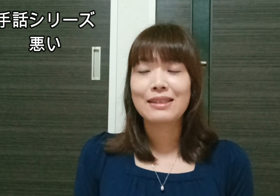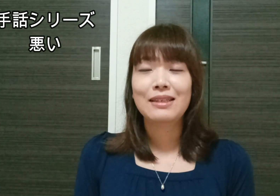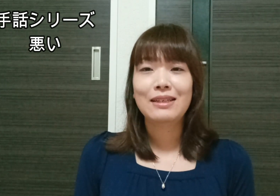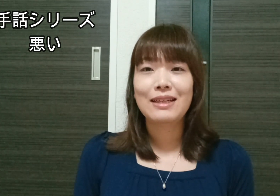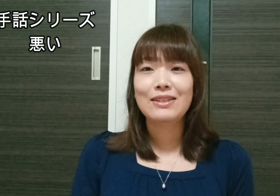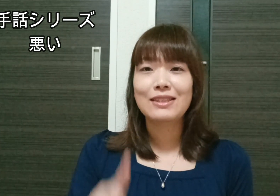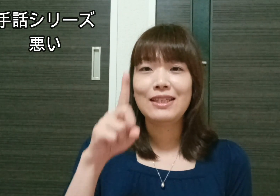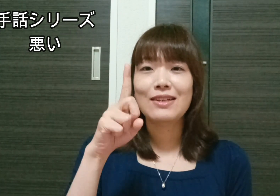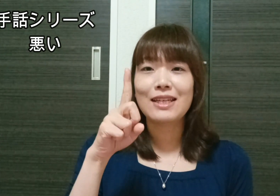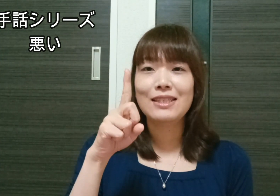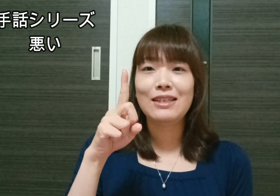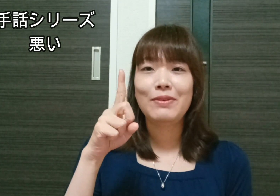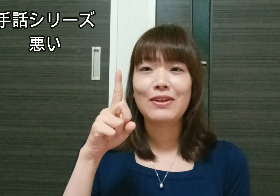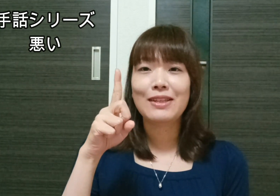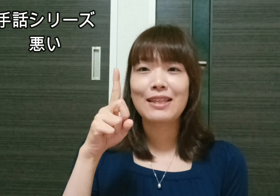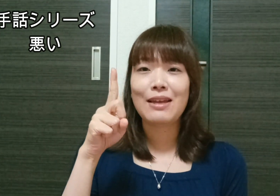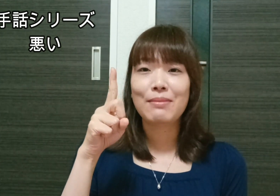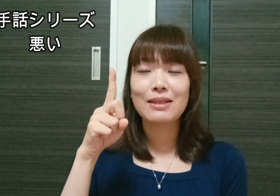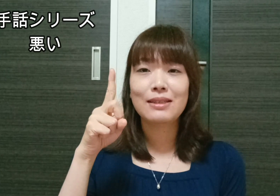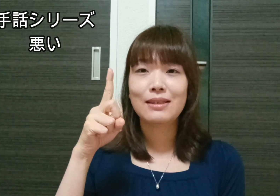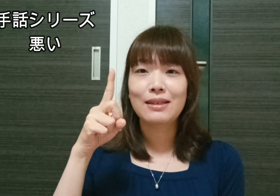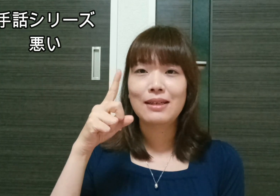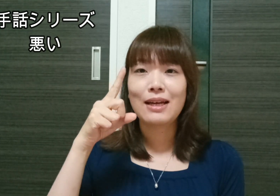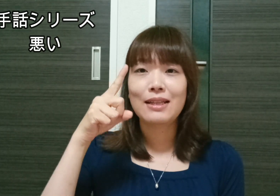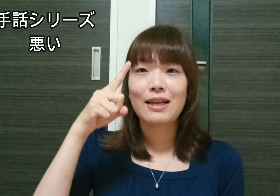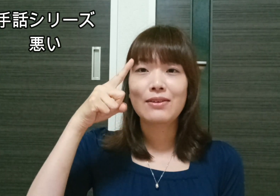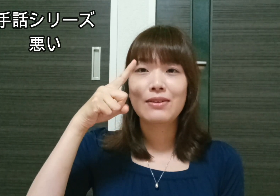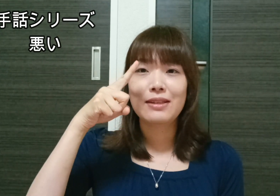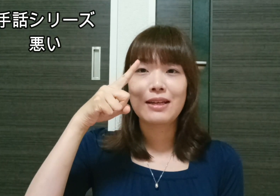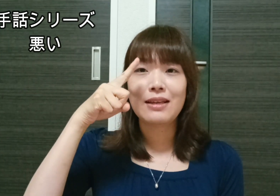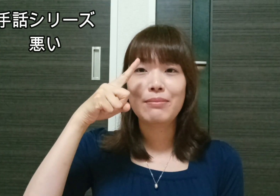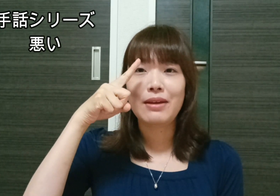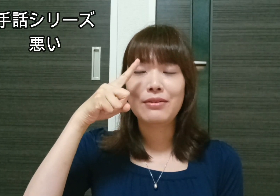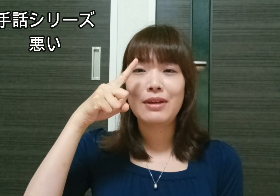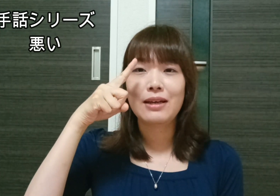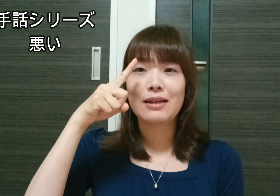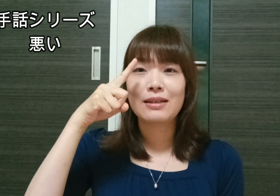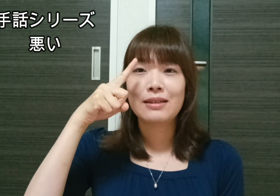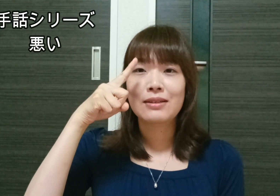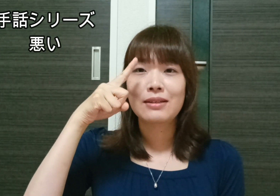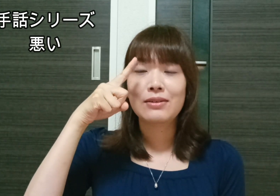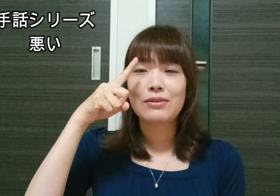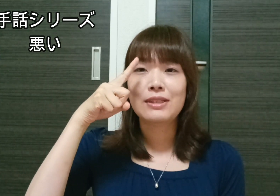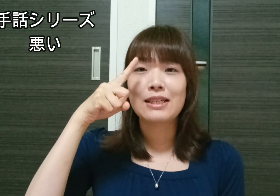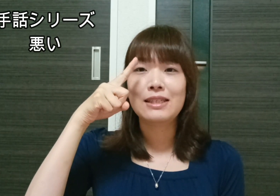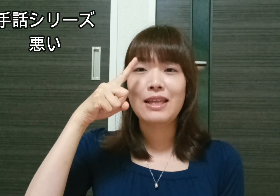まず人差し指を立てます花の斜め上を刺し